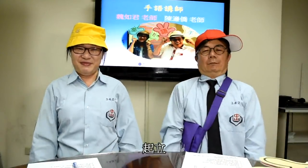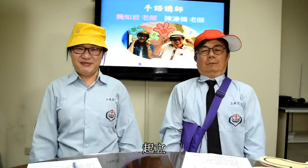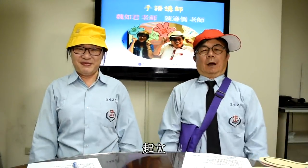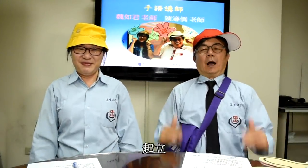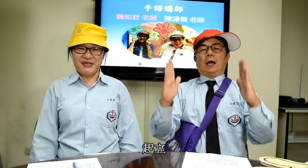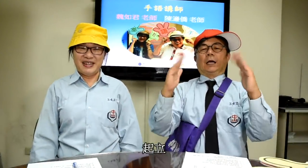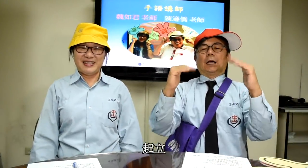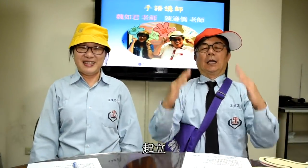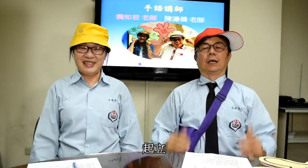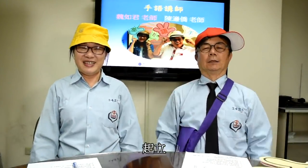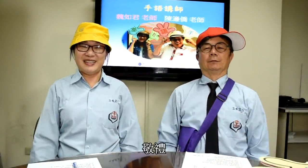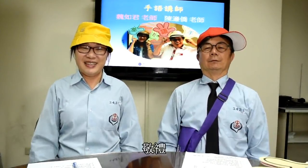敬礼，